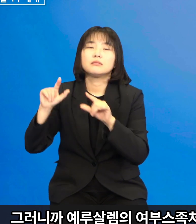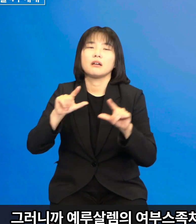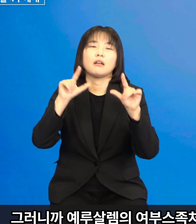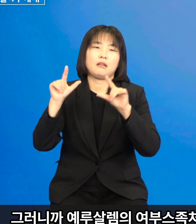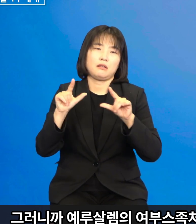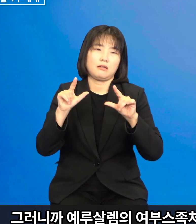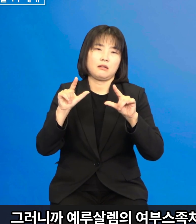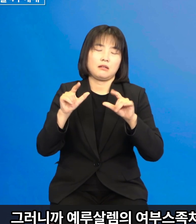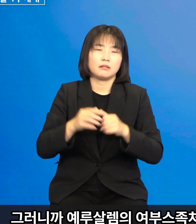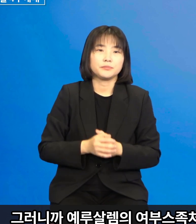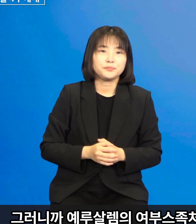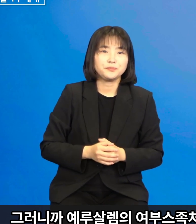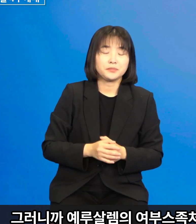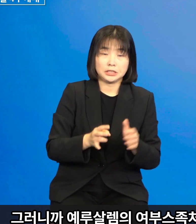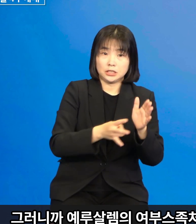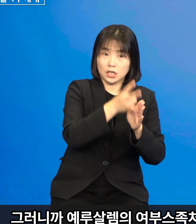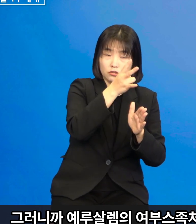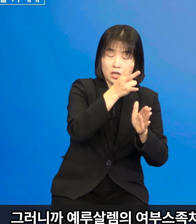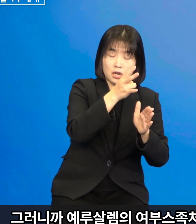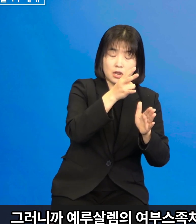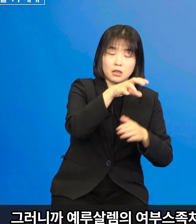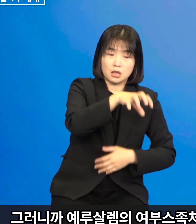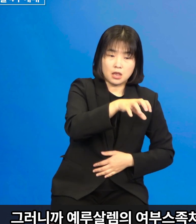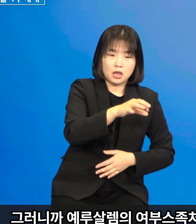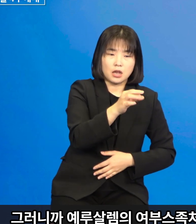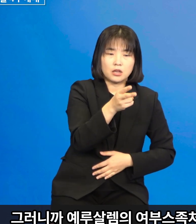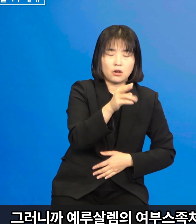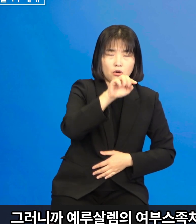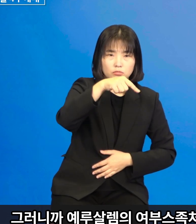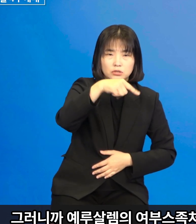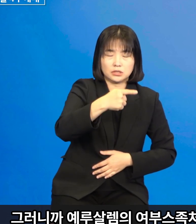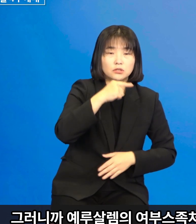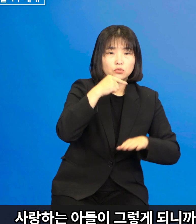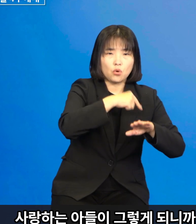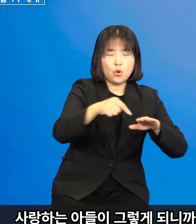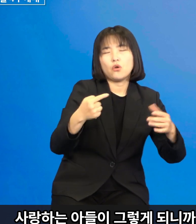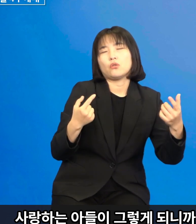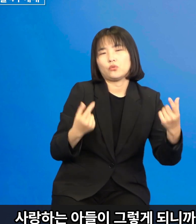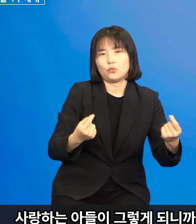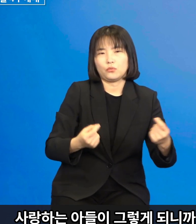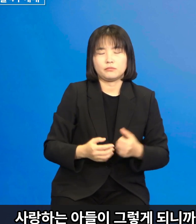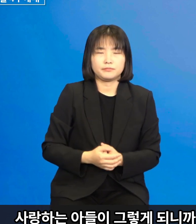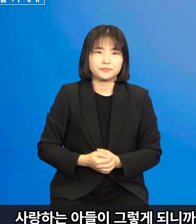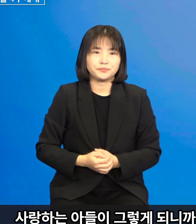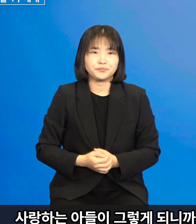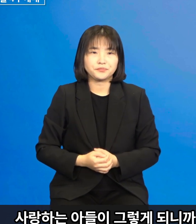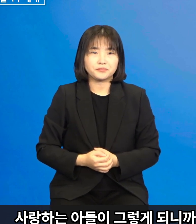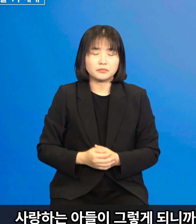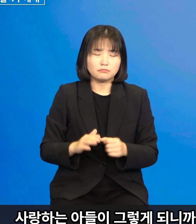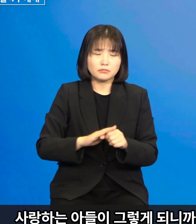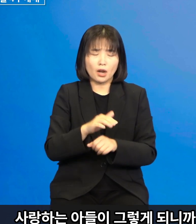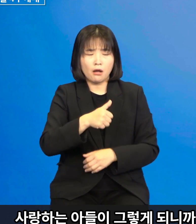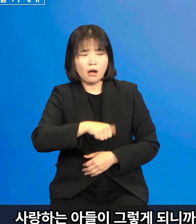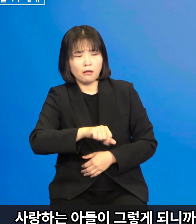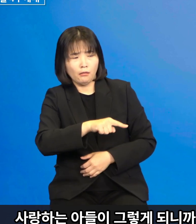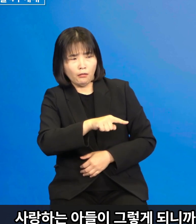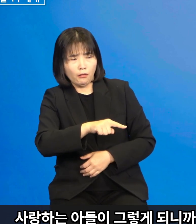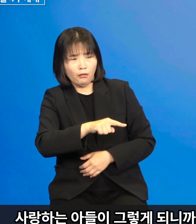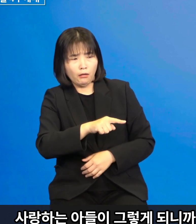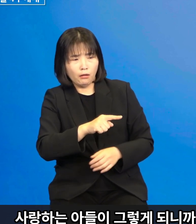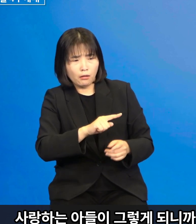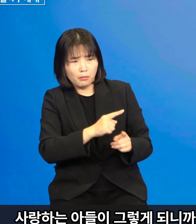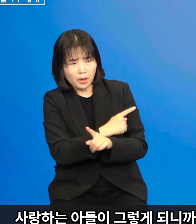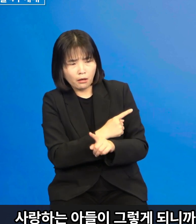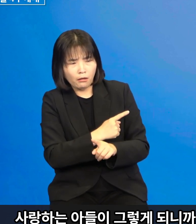그러니까 예루살렘의 여부수족처럼 이 왕을 거부하고 정하게 된 것이죠. 근데 사랑하는 이 아들이 그렇게 되니까 어머니가 얼마나